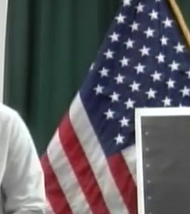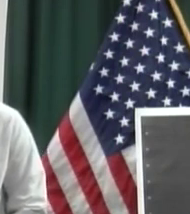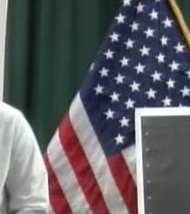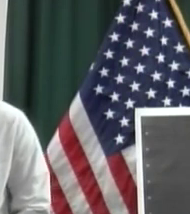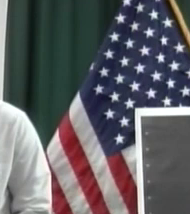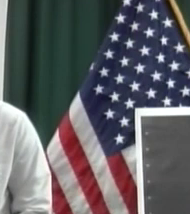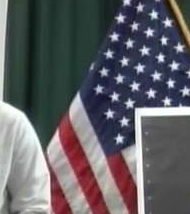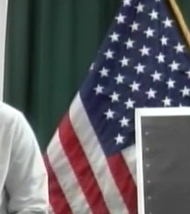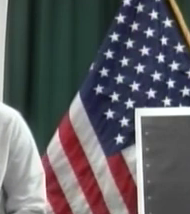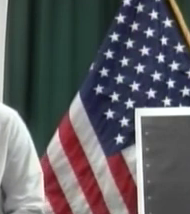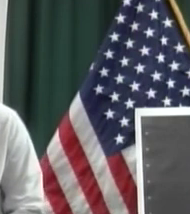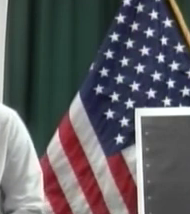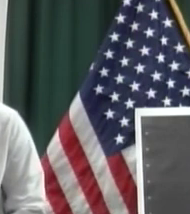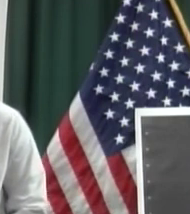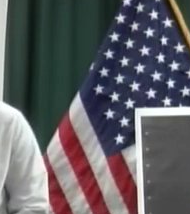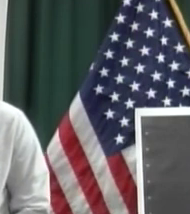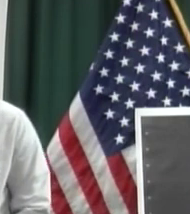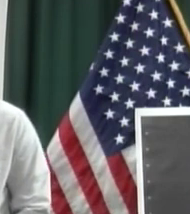407-665-0000.